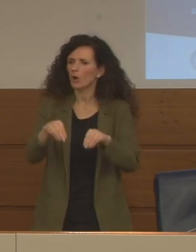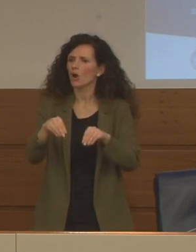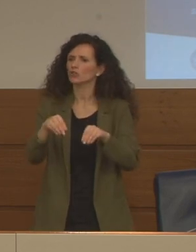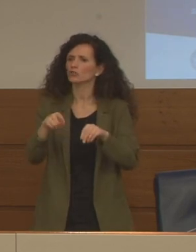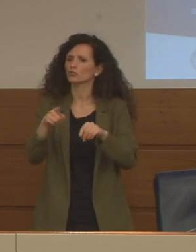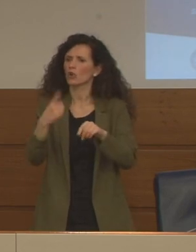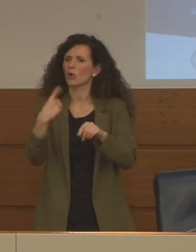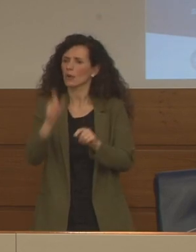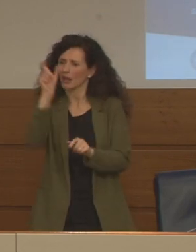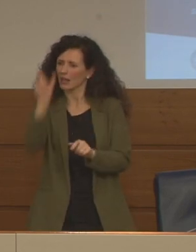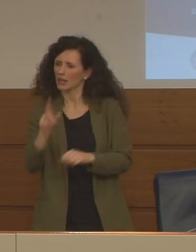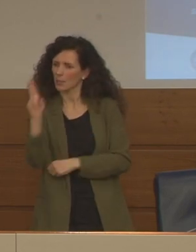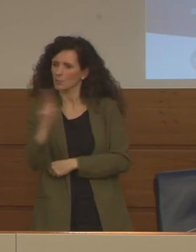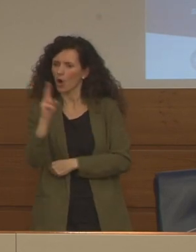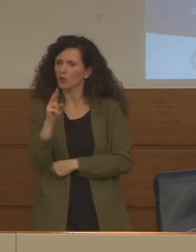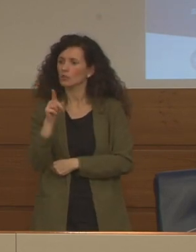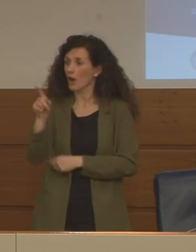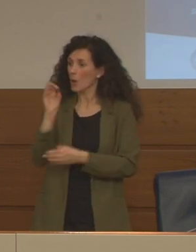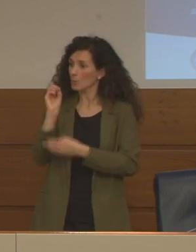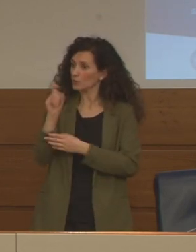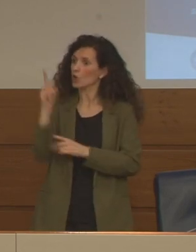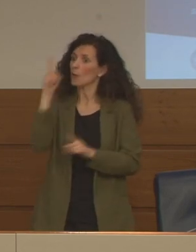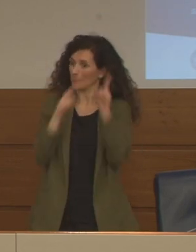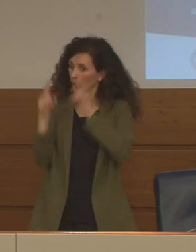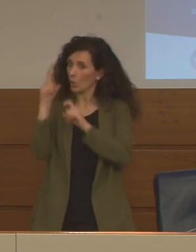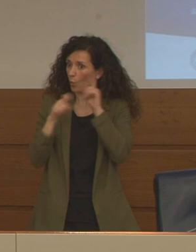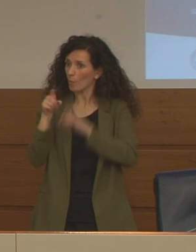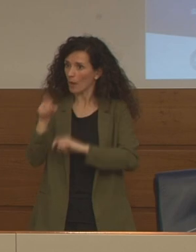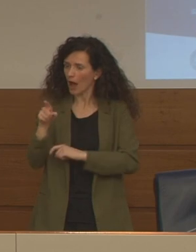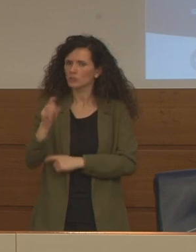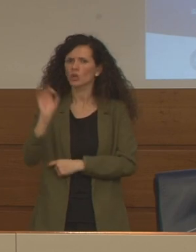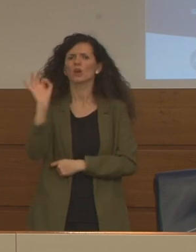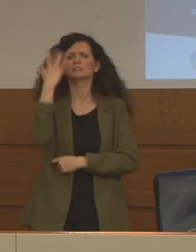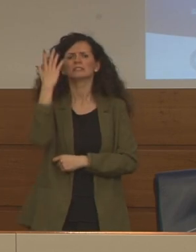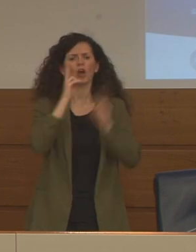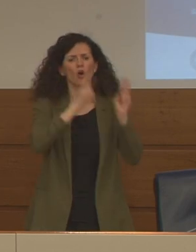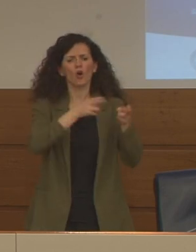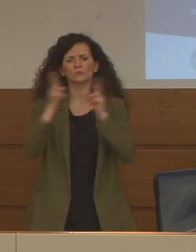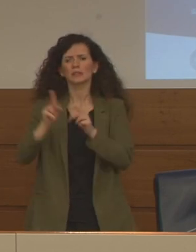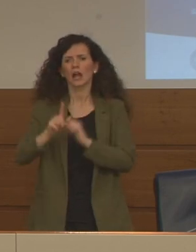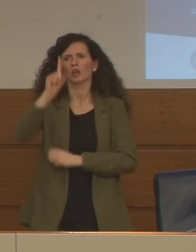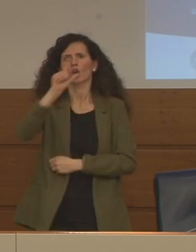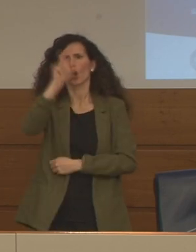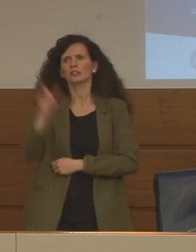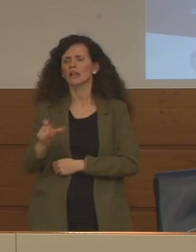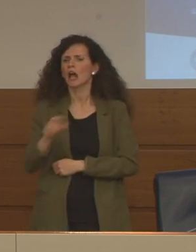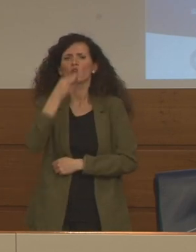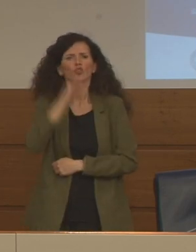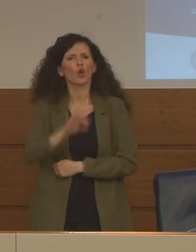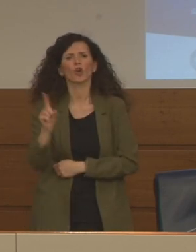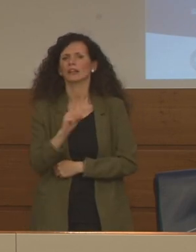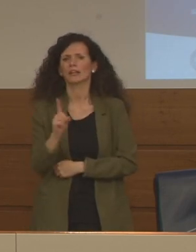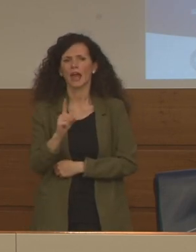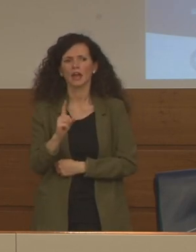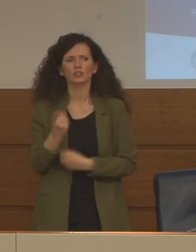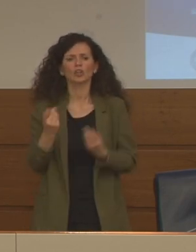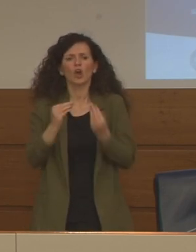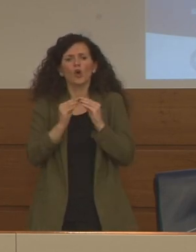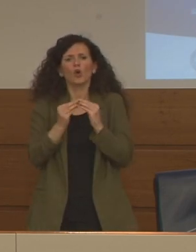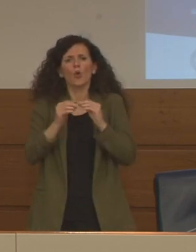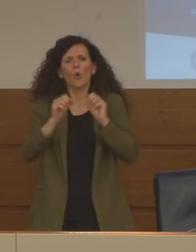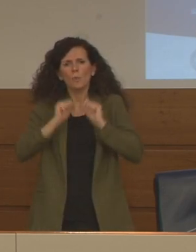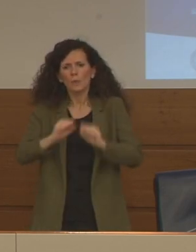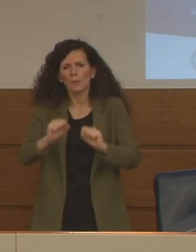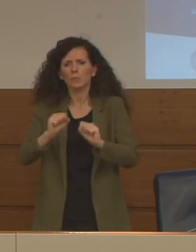preoccupato di questo se le strutture ospedaliere del nord non ce la fanno come potrà essere traslare questa